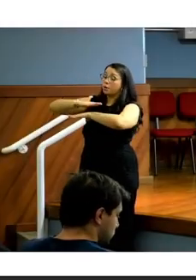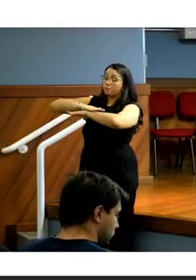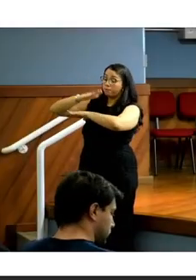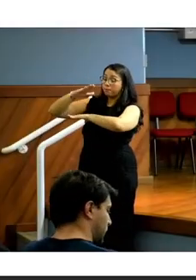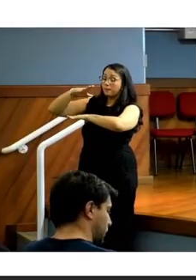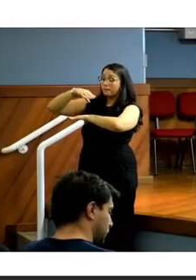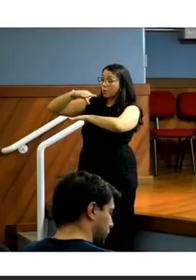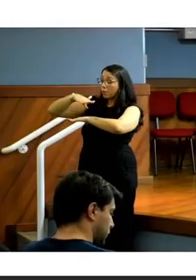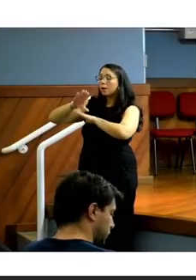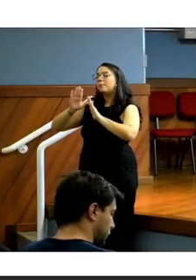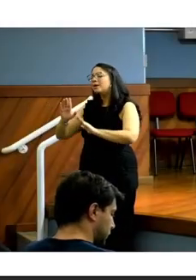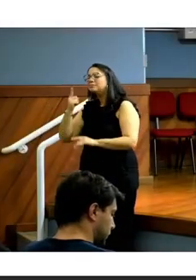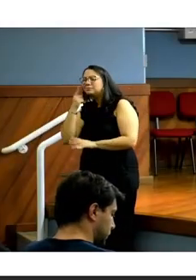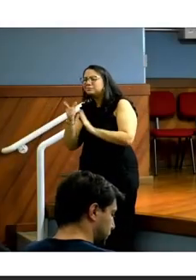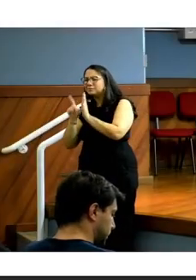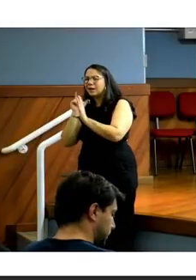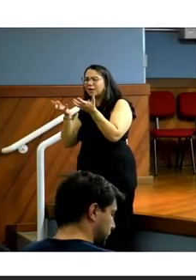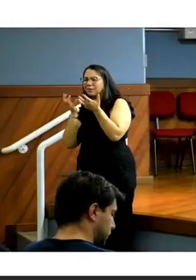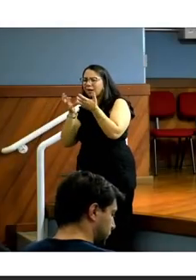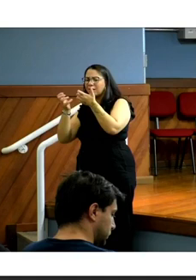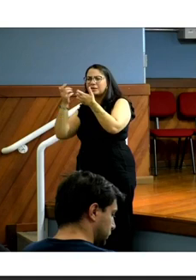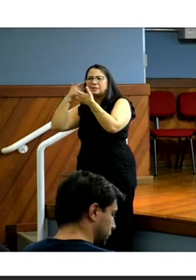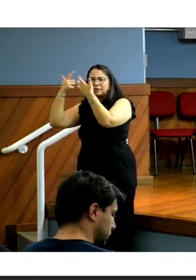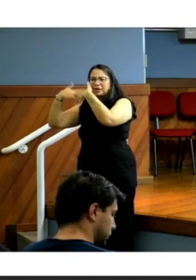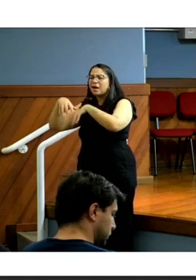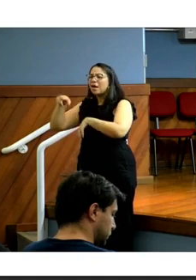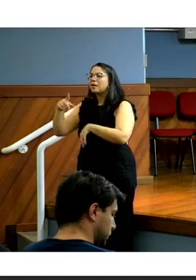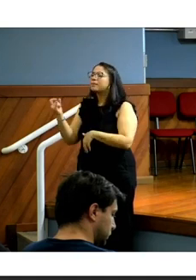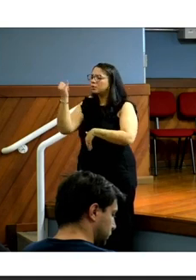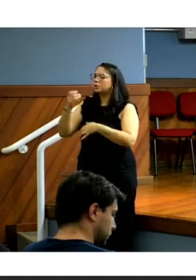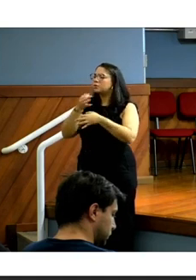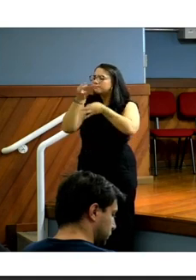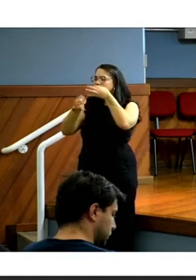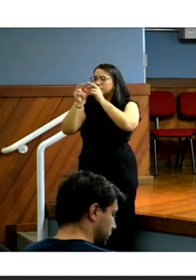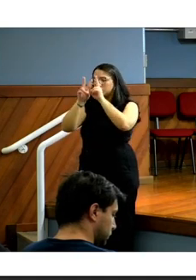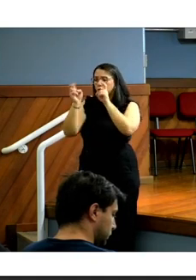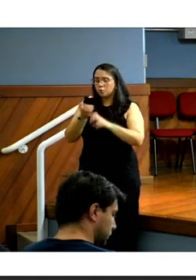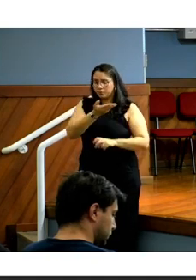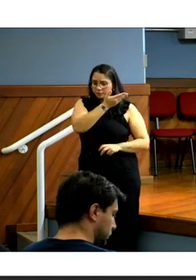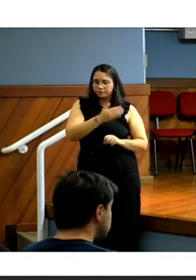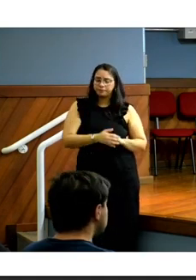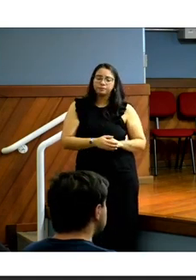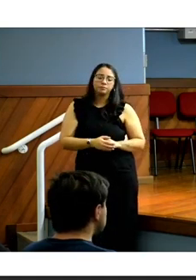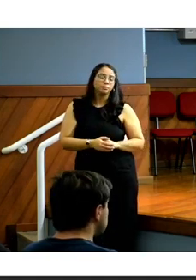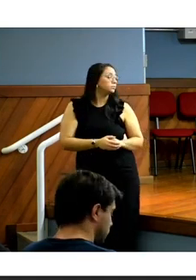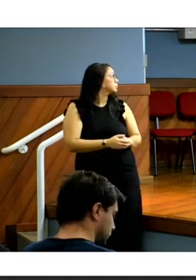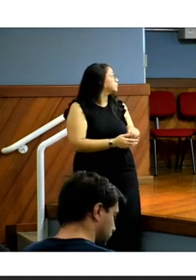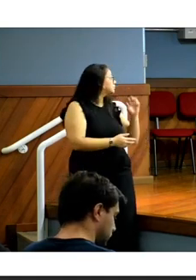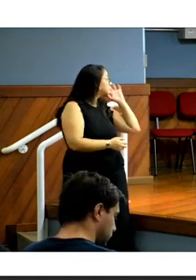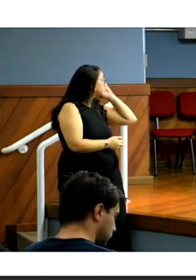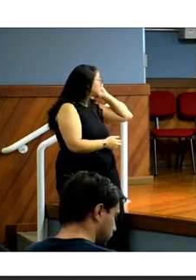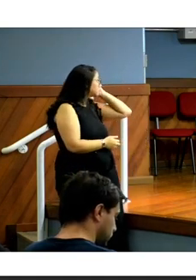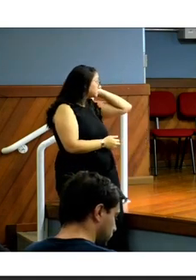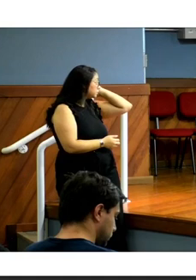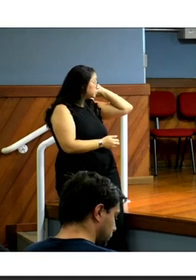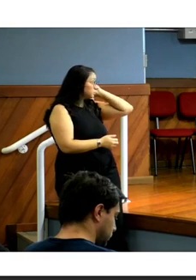mas pensando um pouco, eu achei que nós achamos que valeria a pena comentar um pouco isso, né? Então, que nós pensamos que a digitalização ela